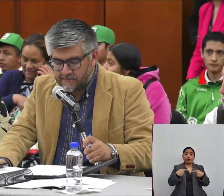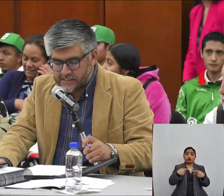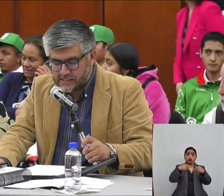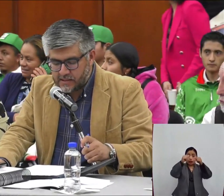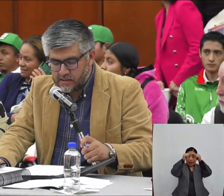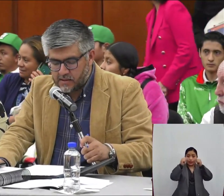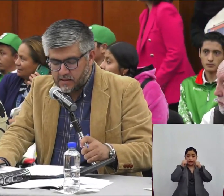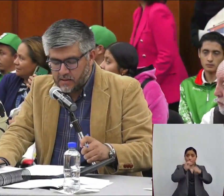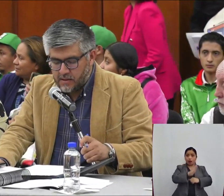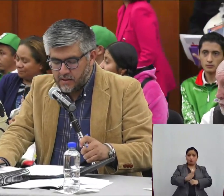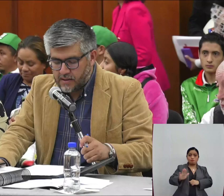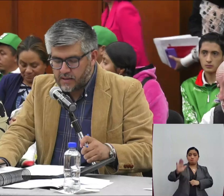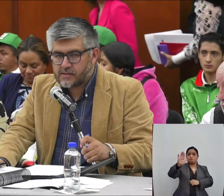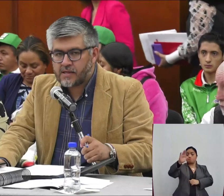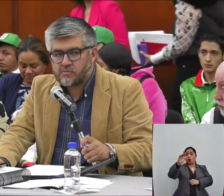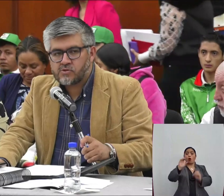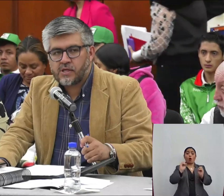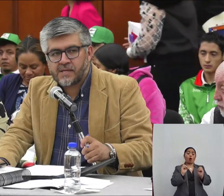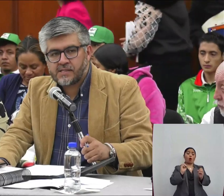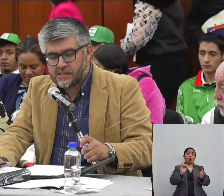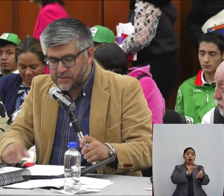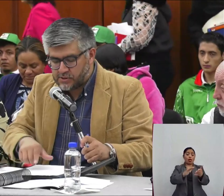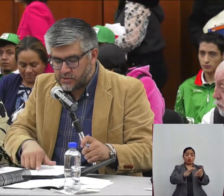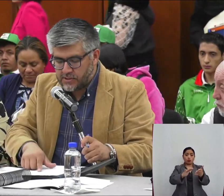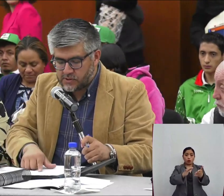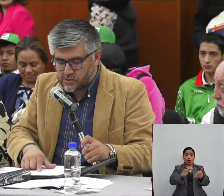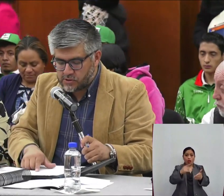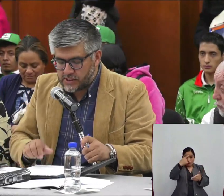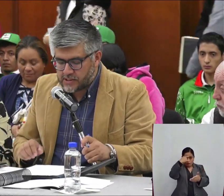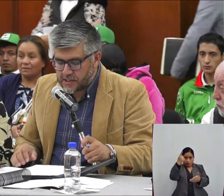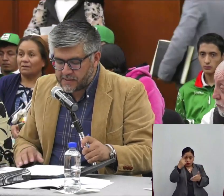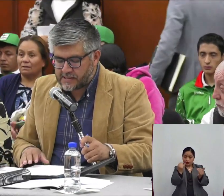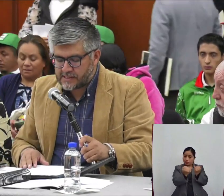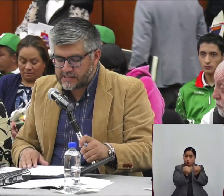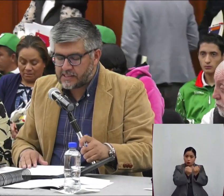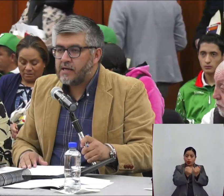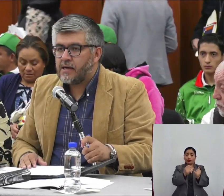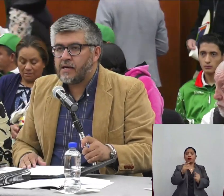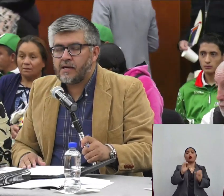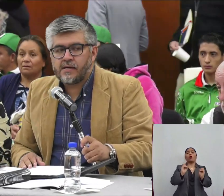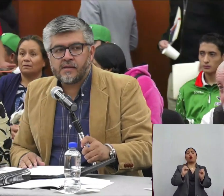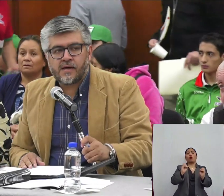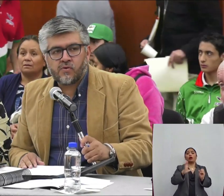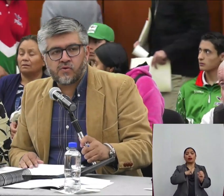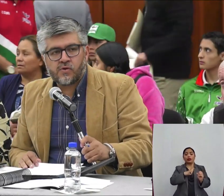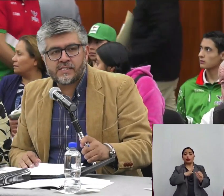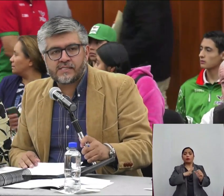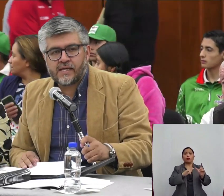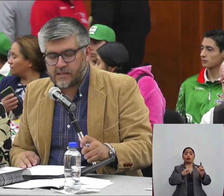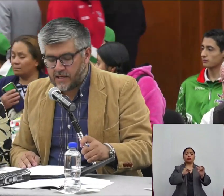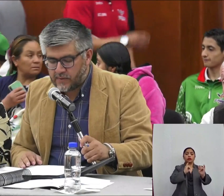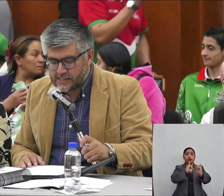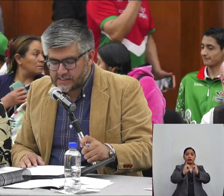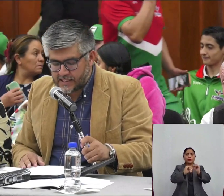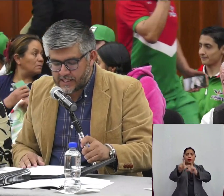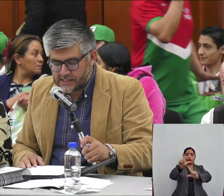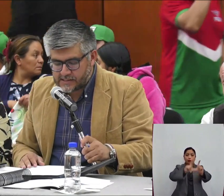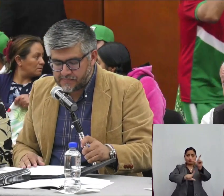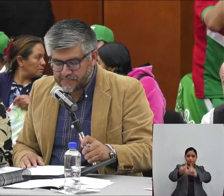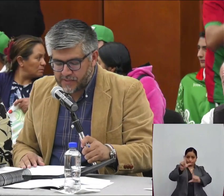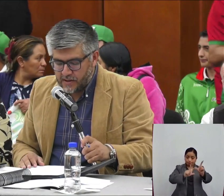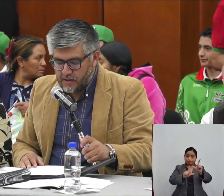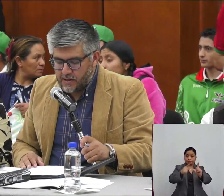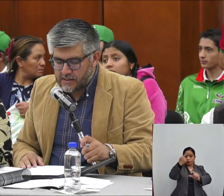lectura fácil. Tenemos la participación de nuestros intérpretes y traductores en lengua de